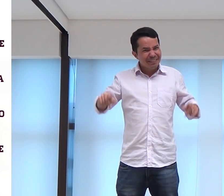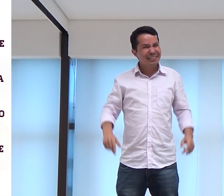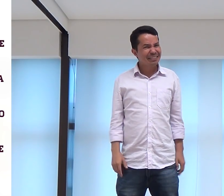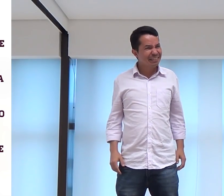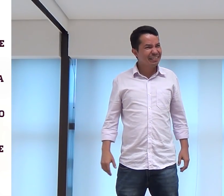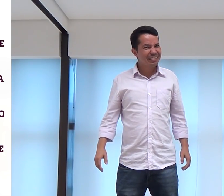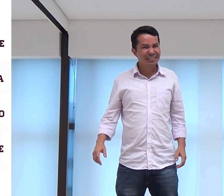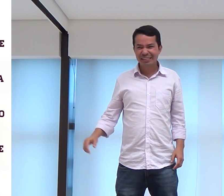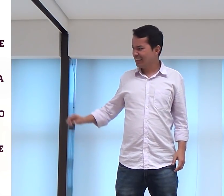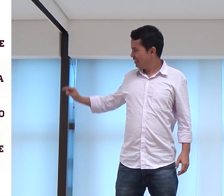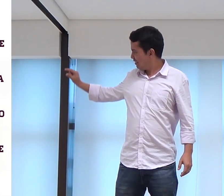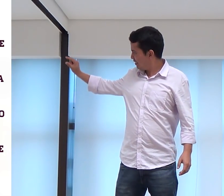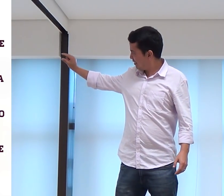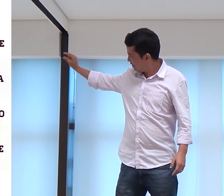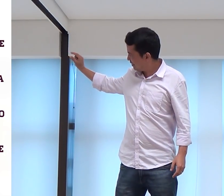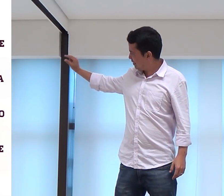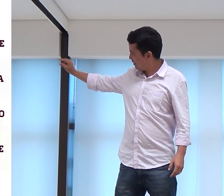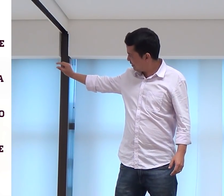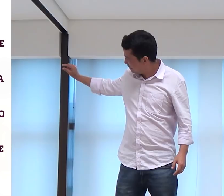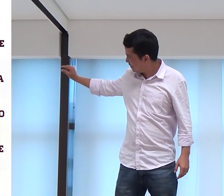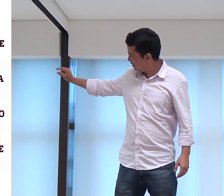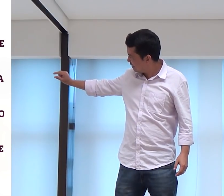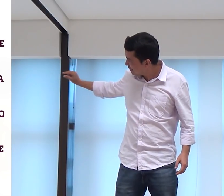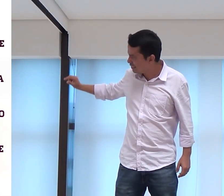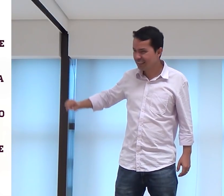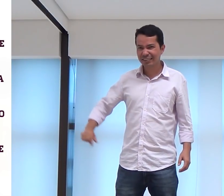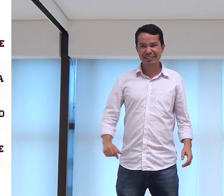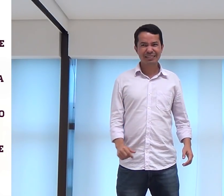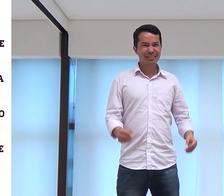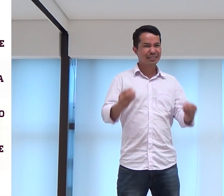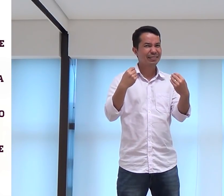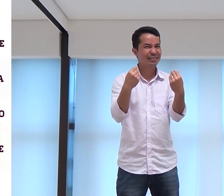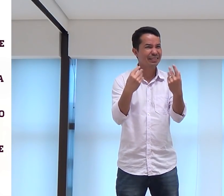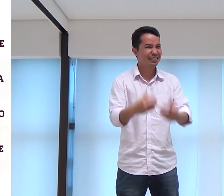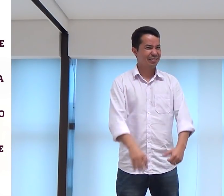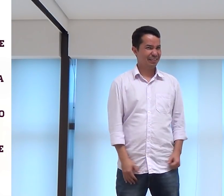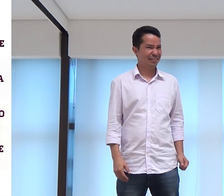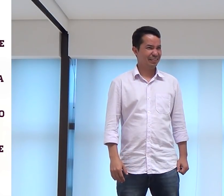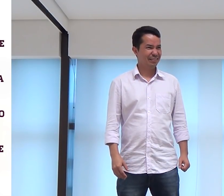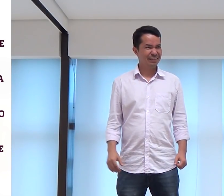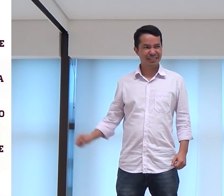Parece muito profundo, né? Cada trecho desse traz uma ilustração.